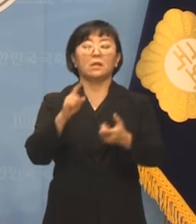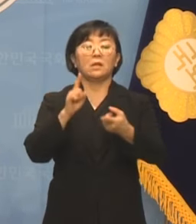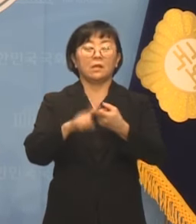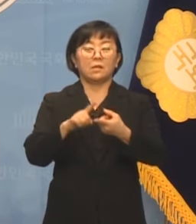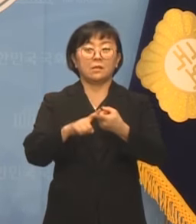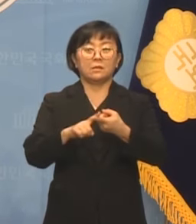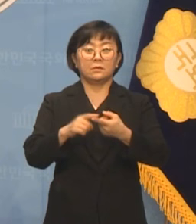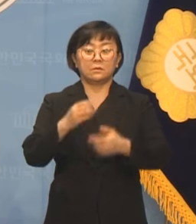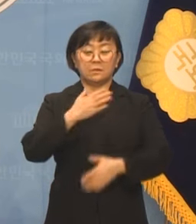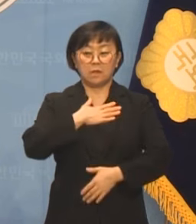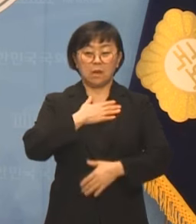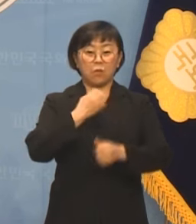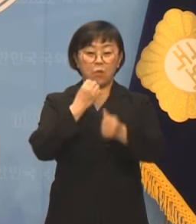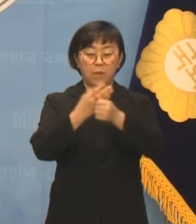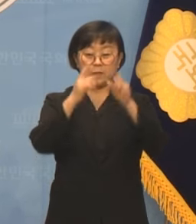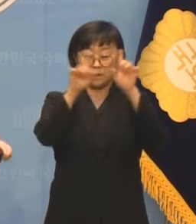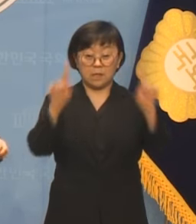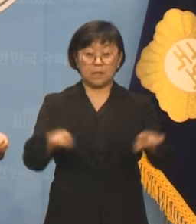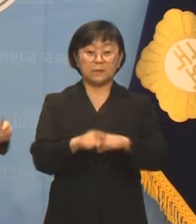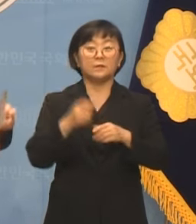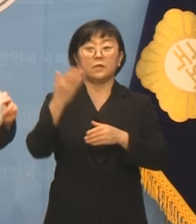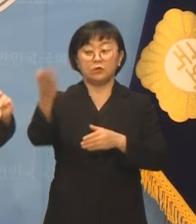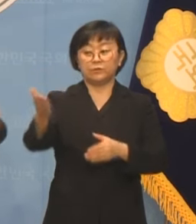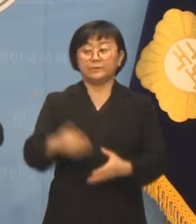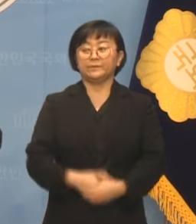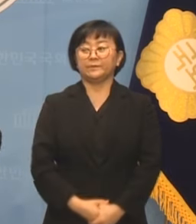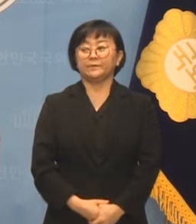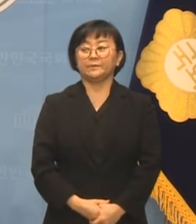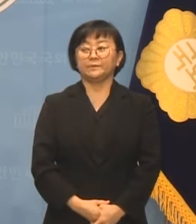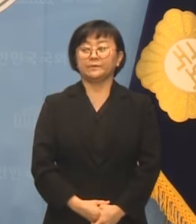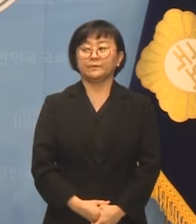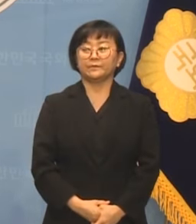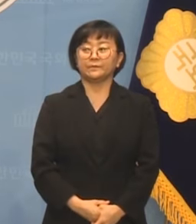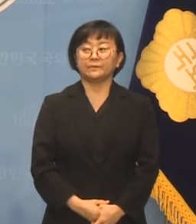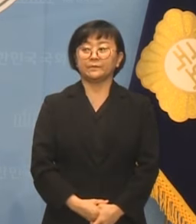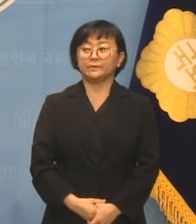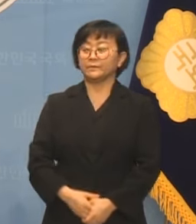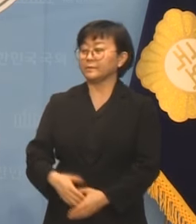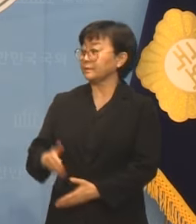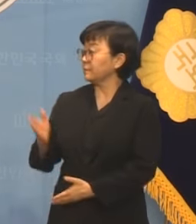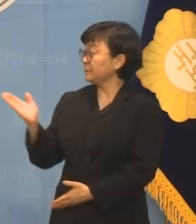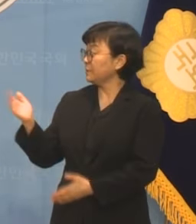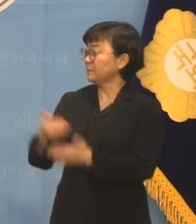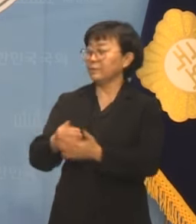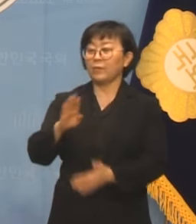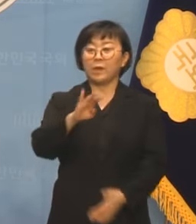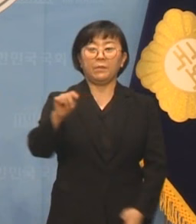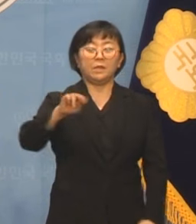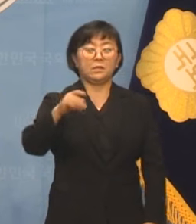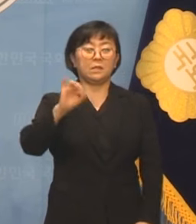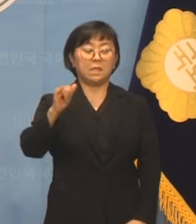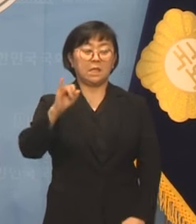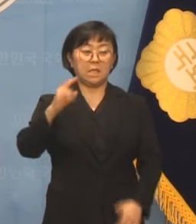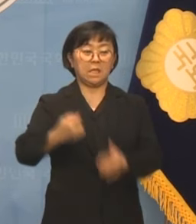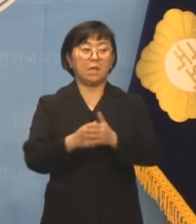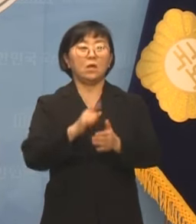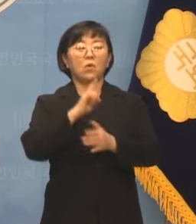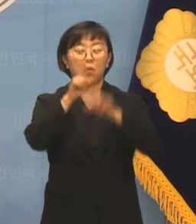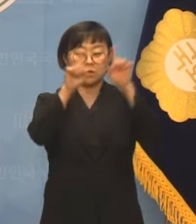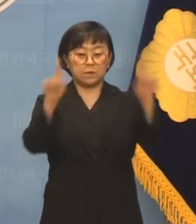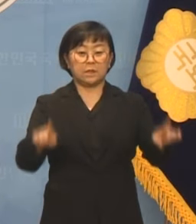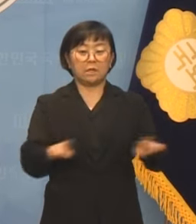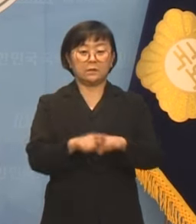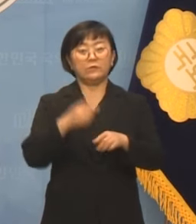대해서 제가 고발장을 제출하면서 이렇게 배승희 고소장을